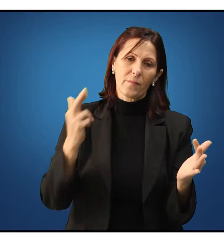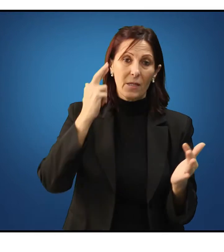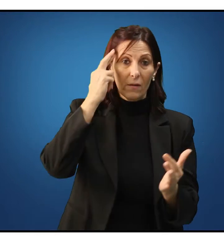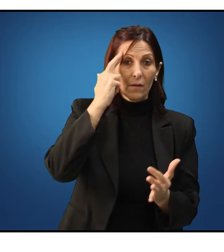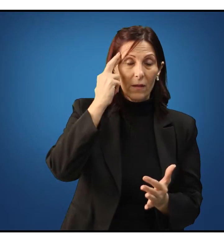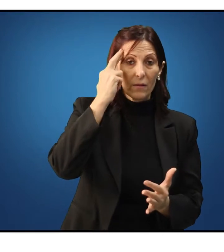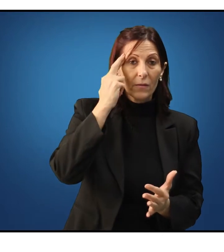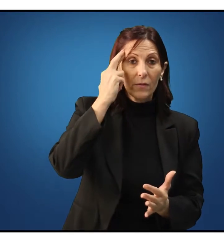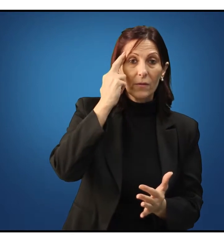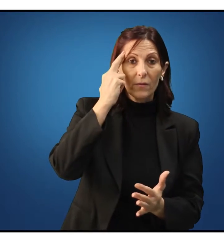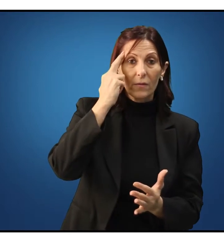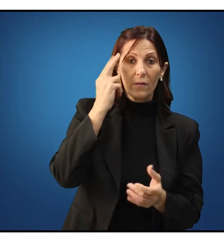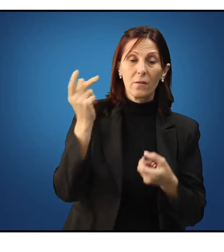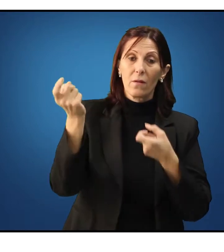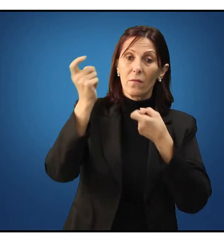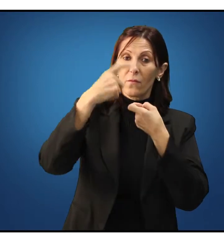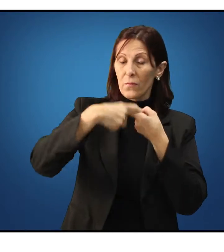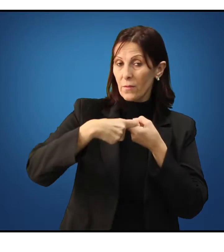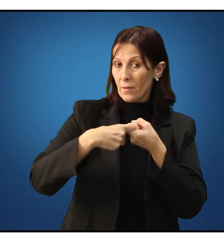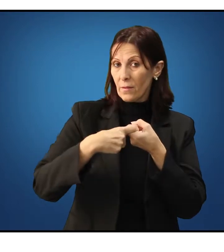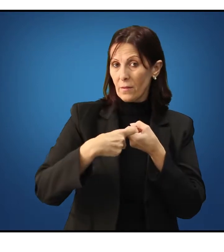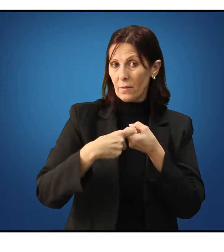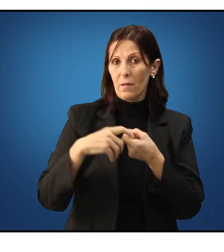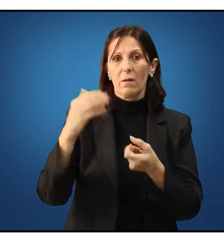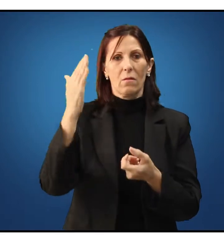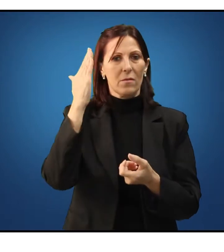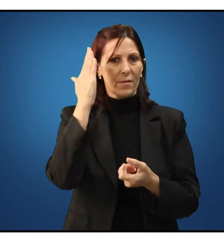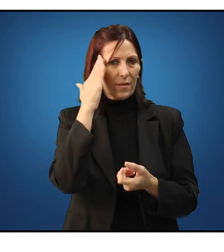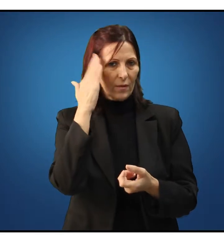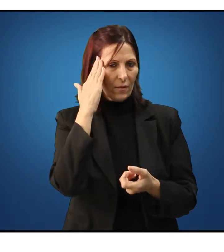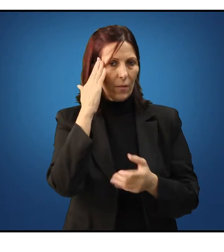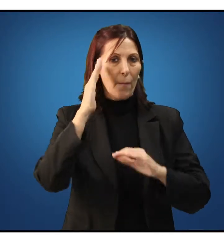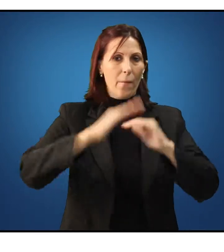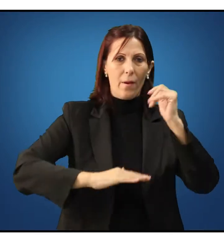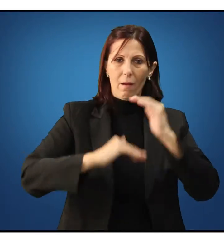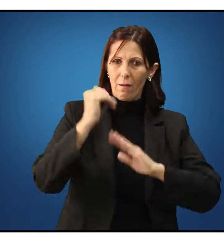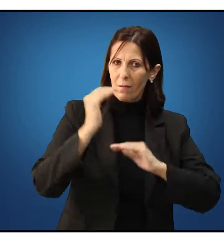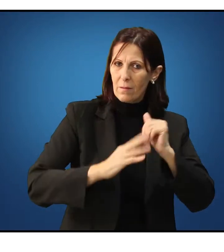racional voltada ao saber prático e,